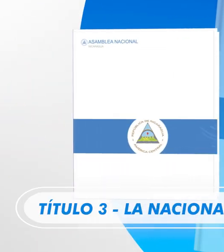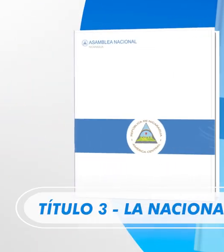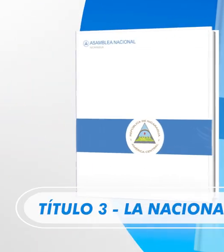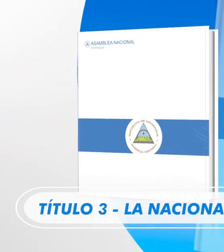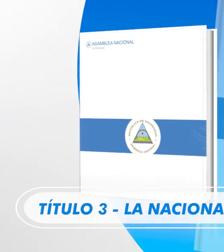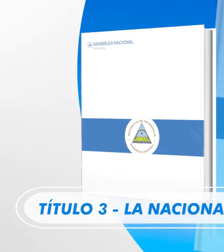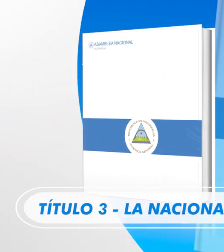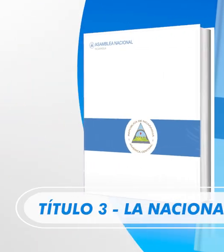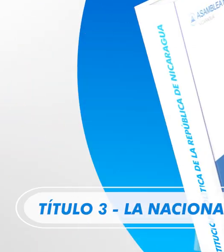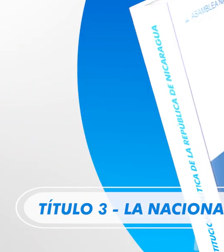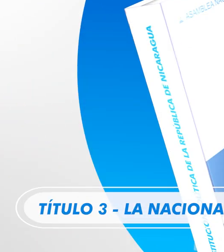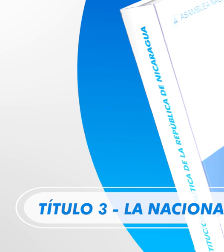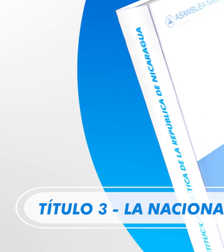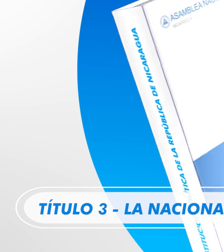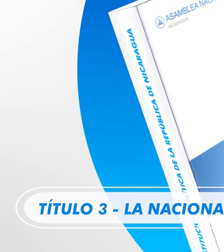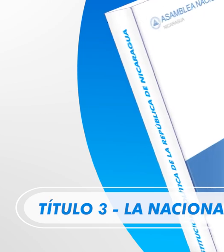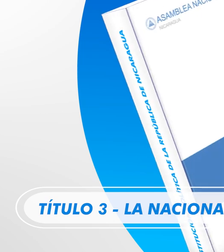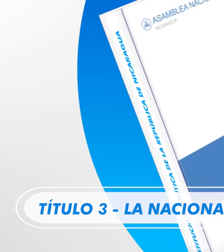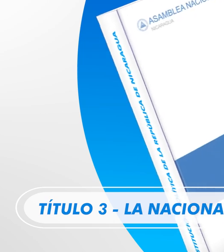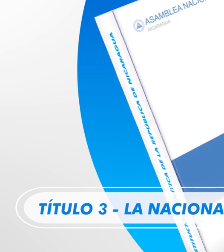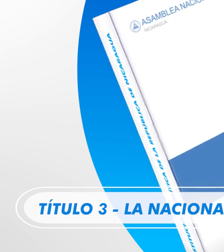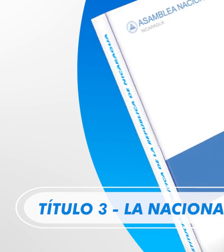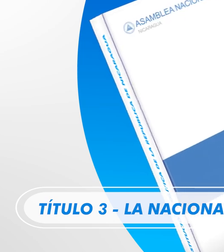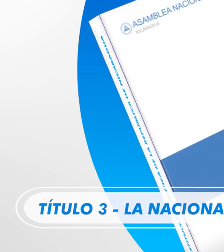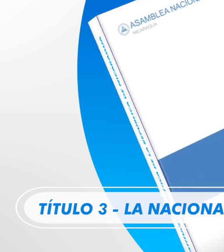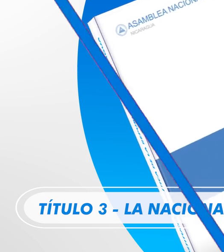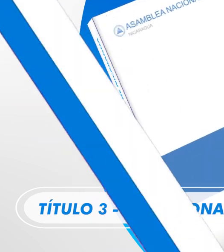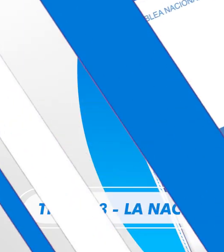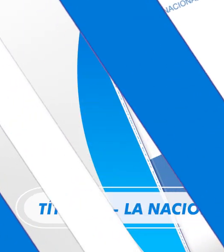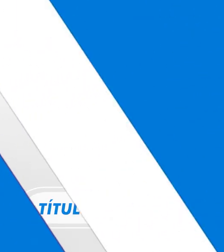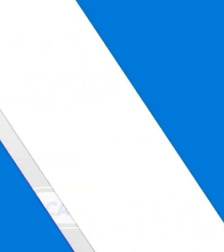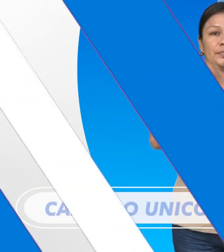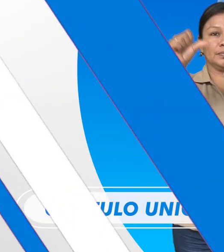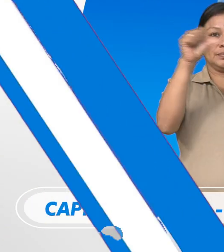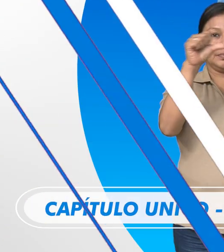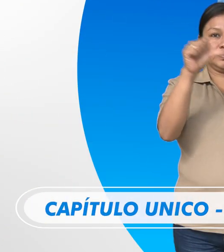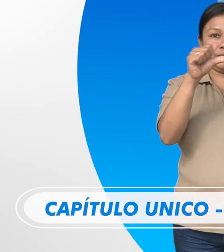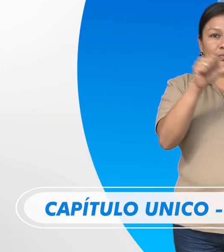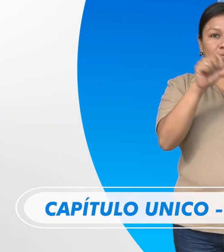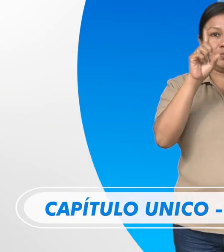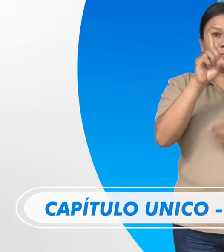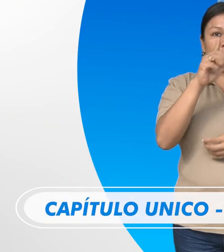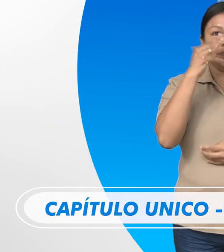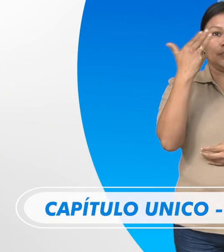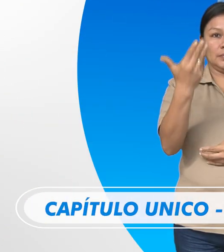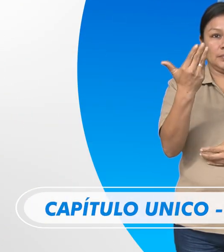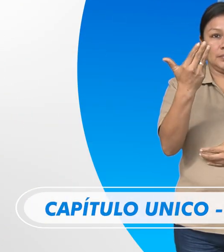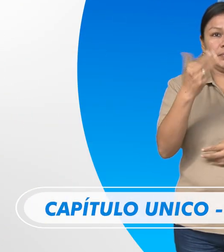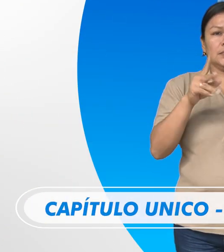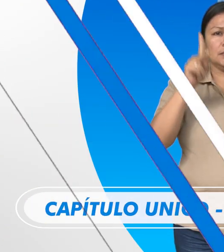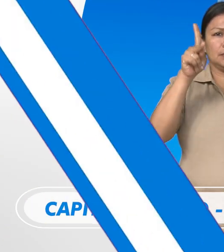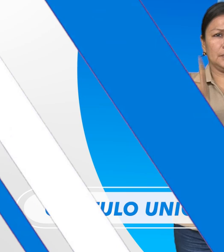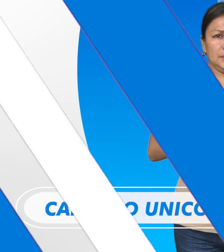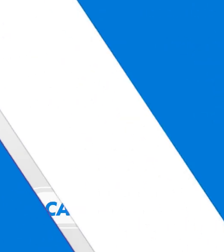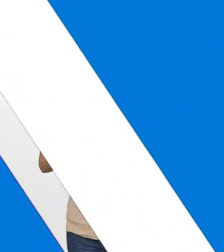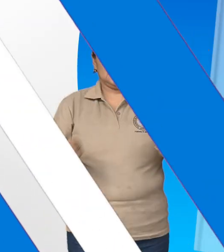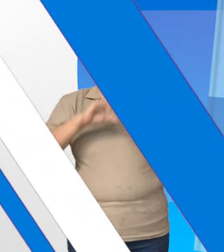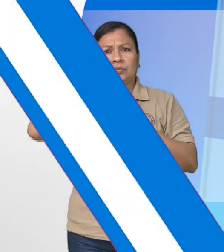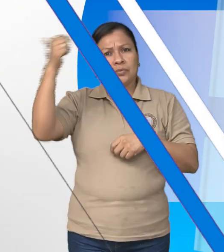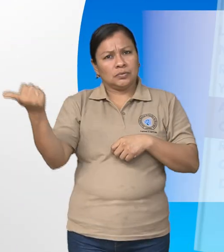Capítulo 3. La nacionalidad nicaragüense, capítulo único. Artículo 19. Los extranjeros